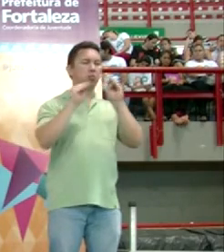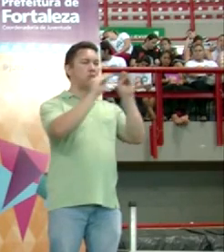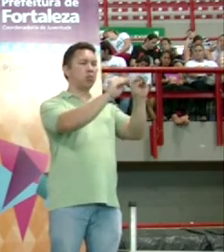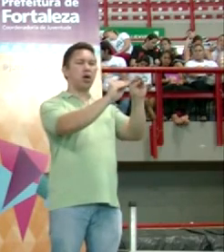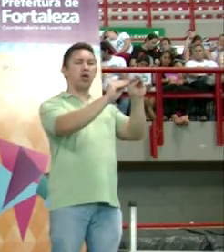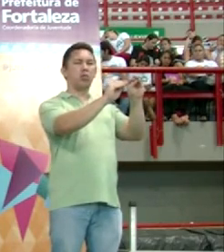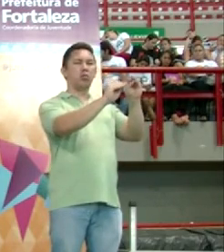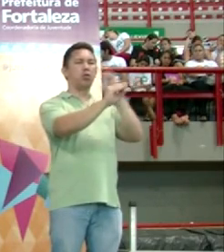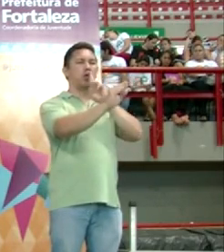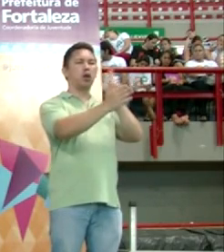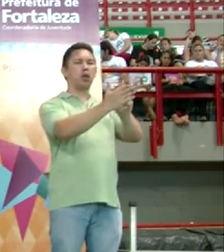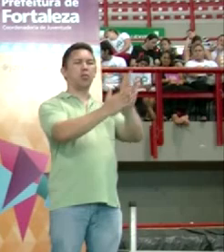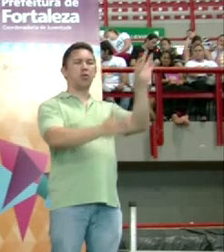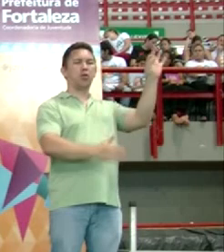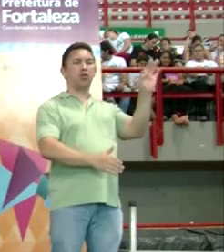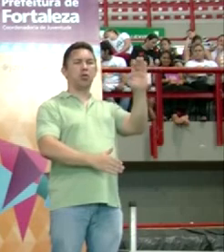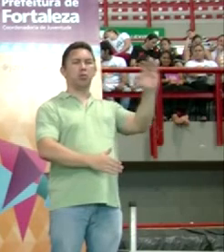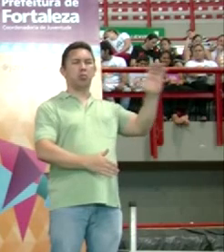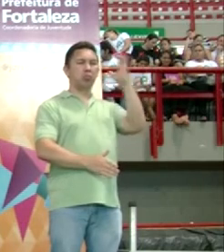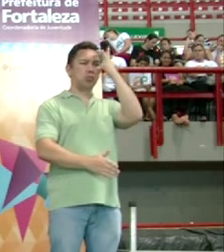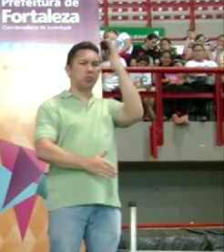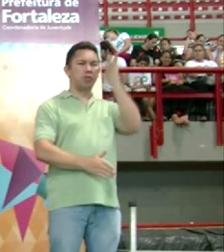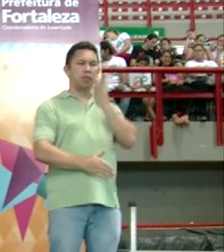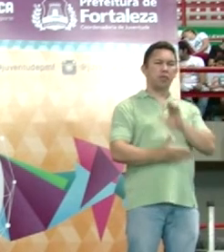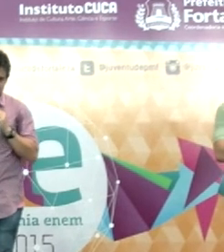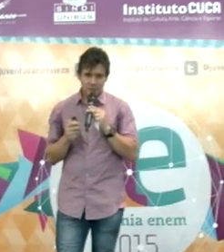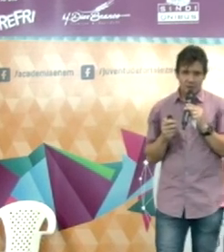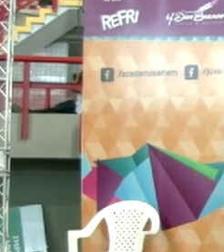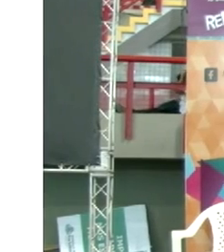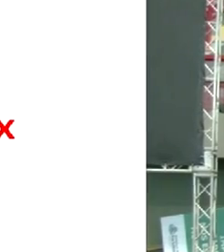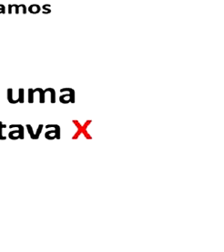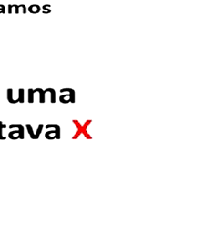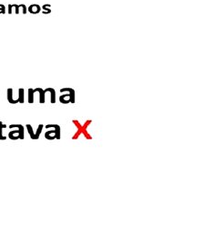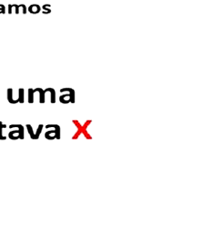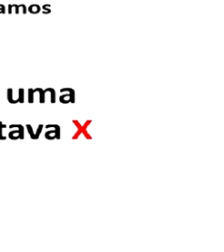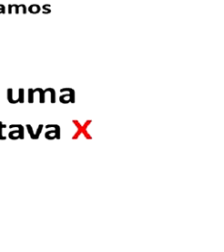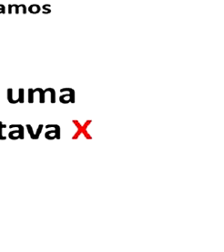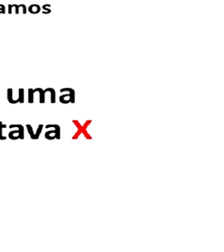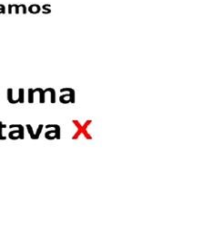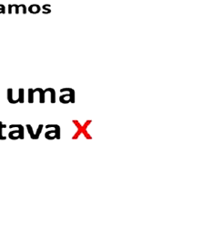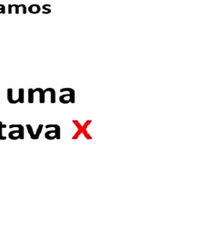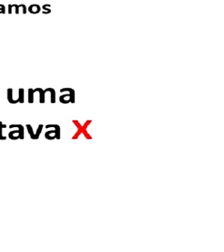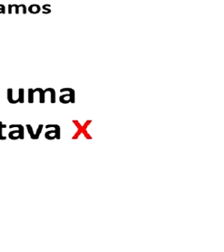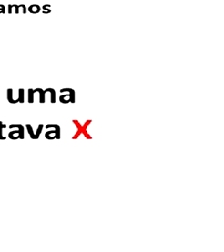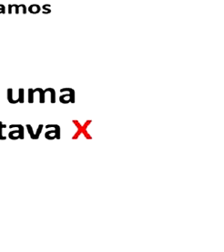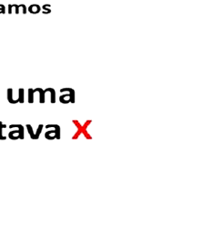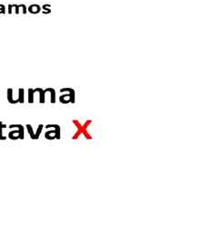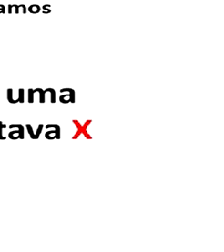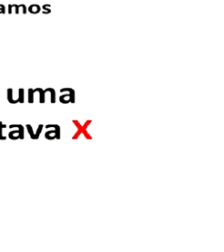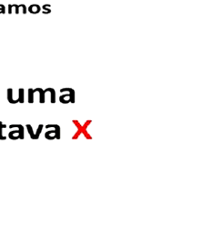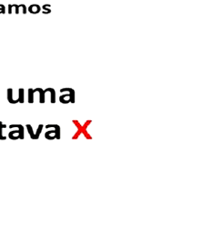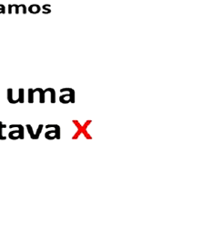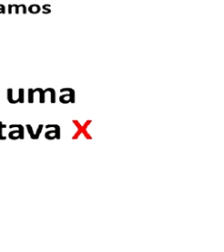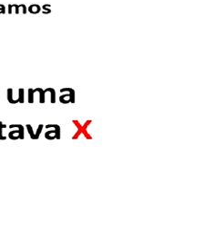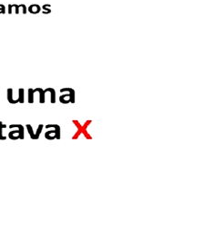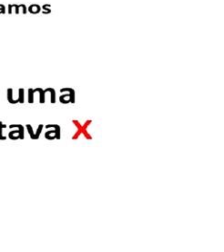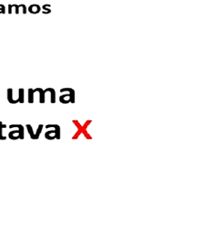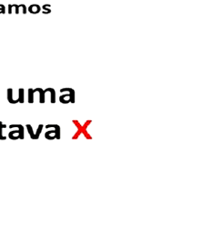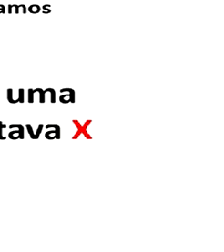porcento. Fácil esse truque? Vamos para frente. Essa eu quero ver quem acerta.